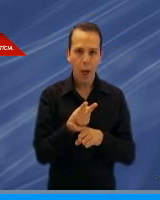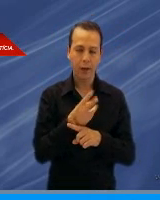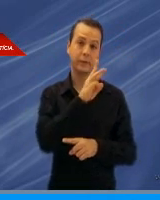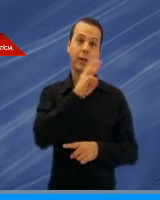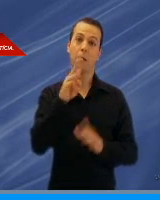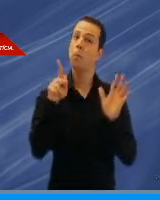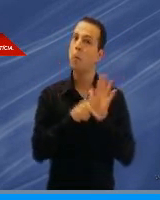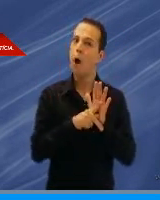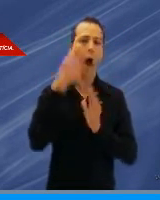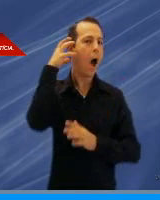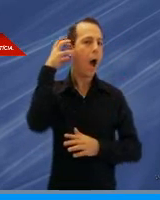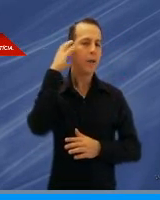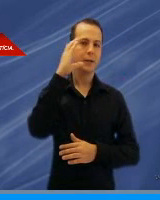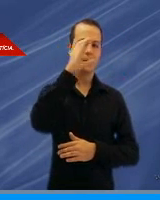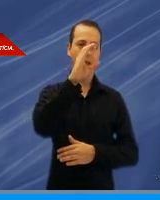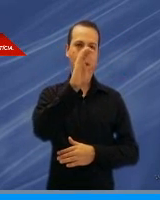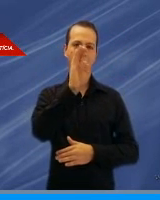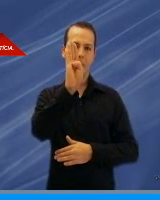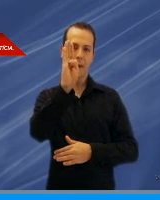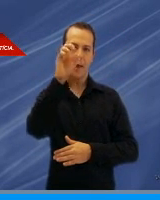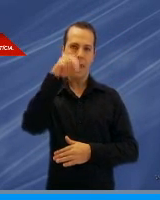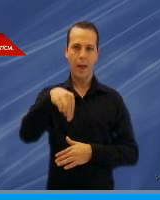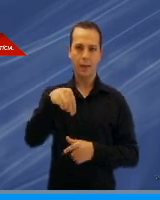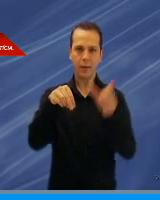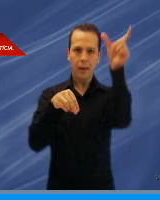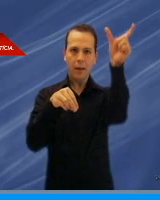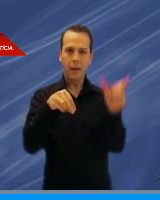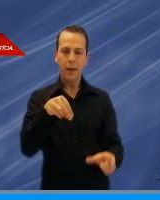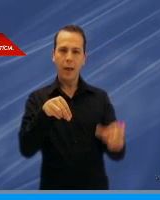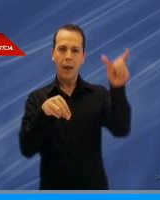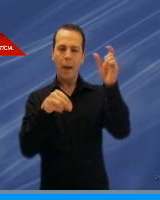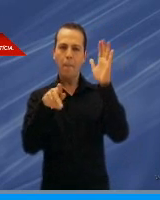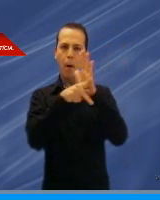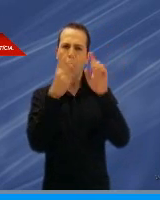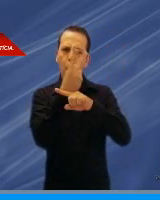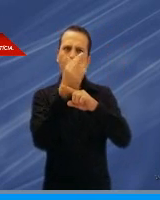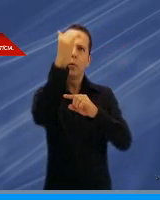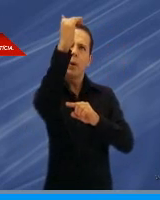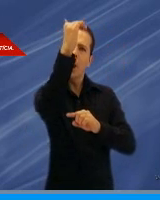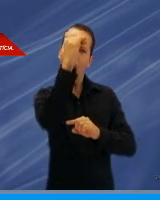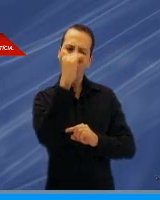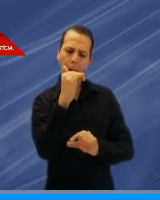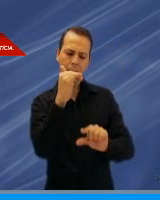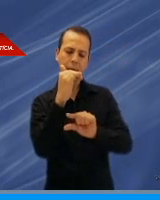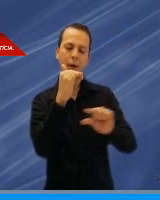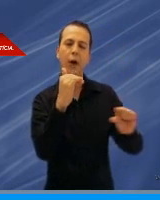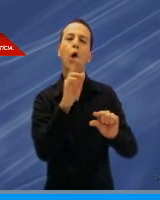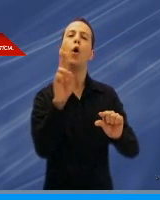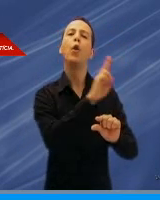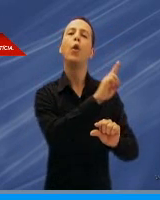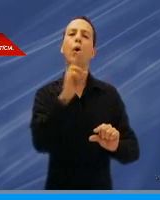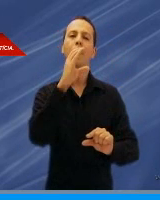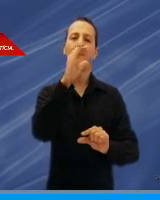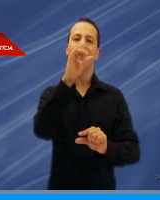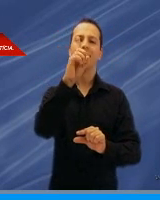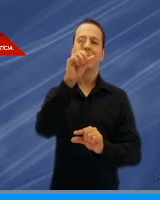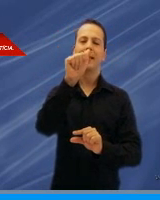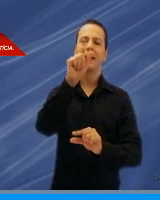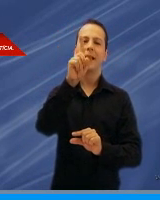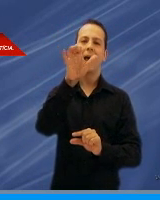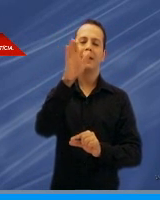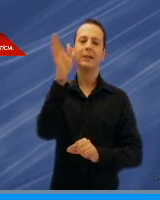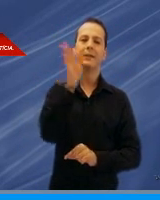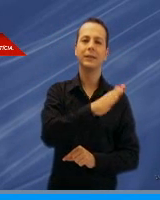CBN, no menu da esquerda, na parte de baixo, você tem o Cidade Inclusiva Rio de Janeiro